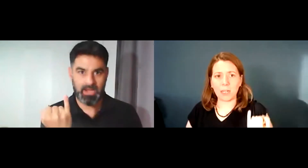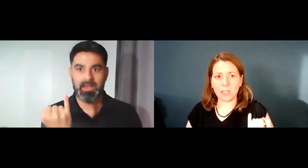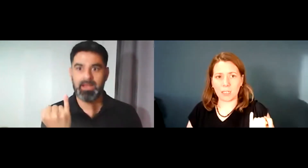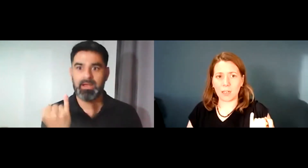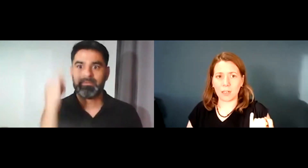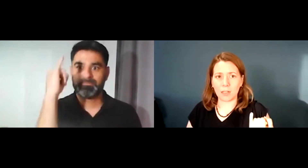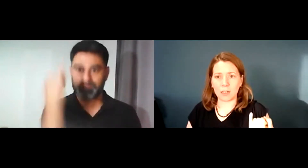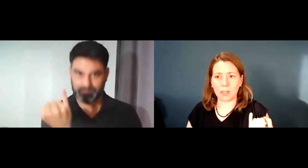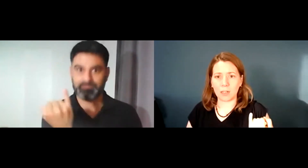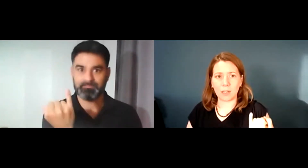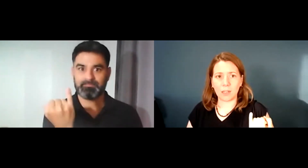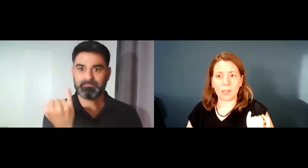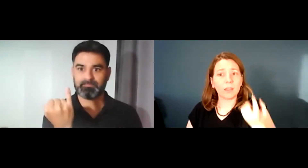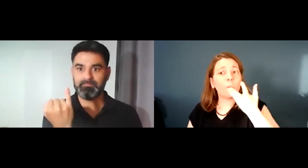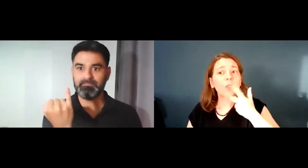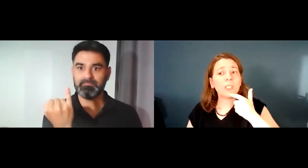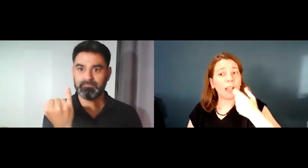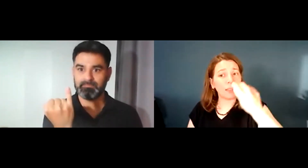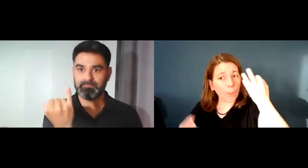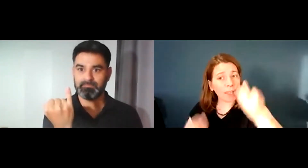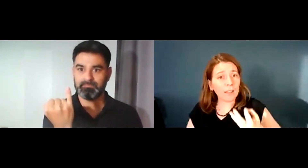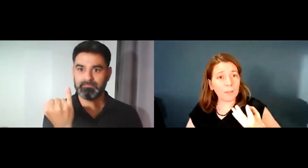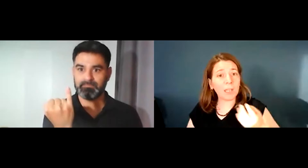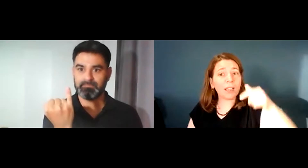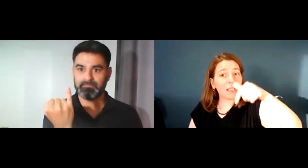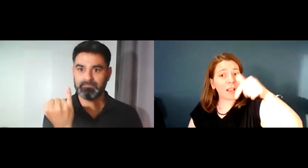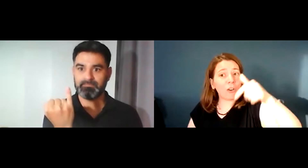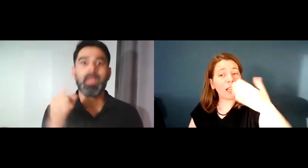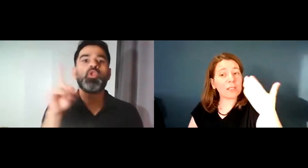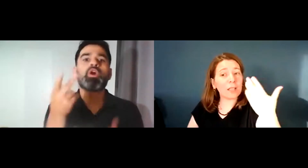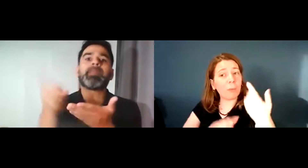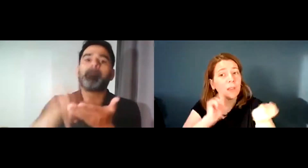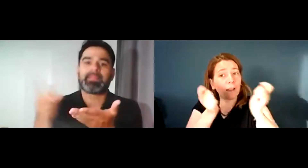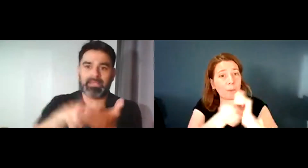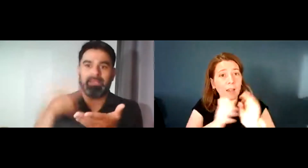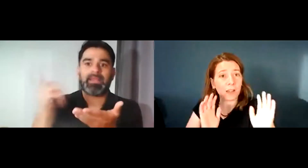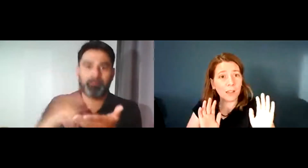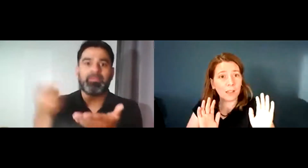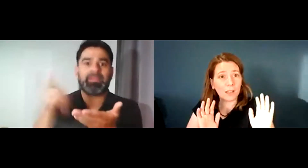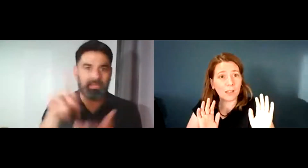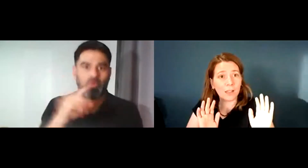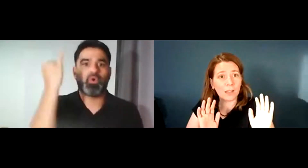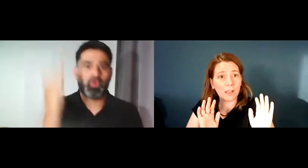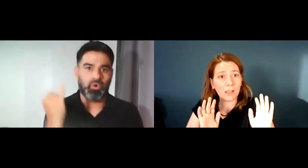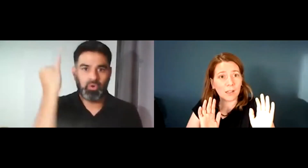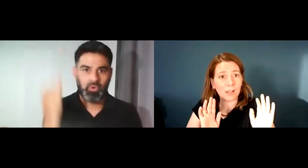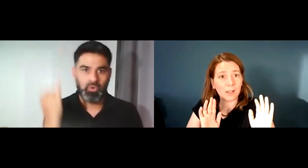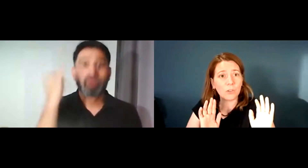María, ¿te gusta? ¿Está bien? Miren que sí, esa voz sí. Se puede cambiar, ¿eh? No, está bien. No